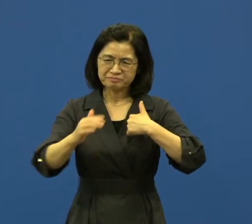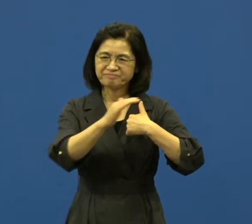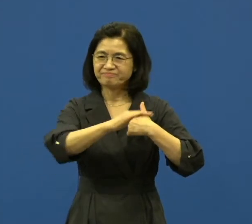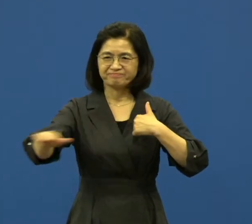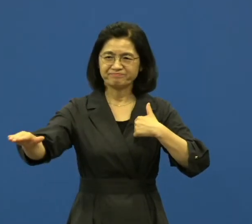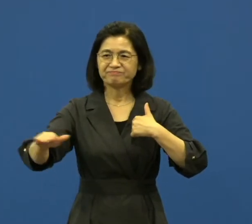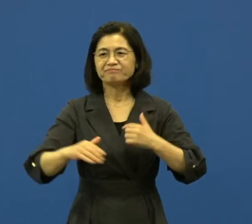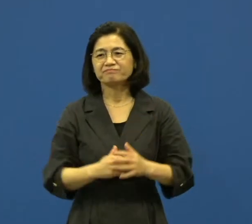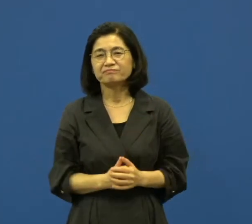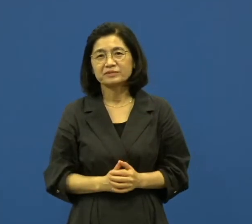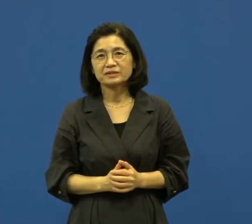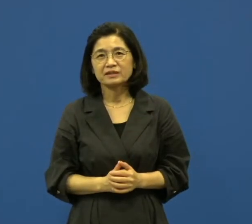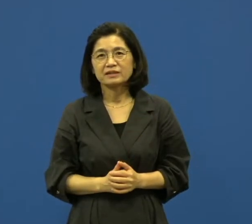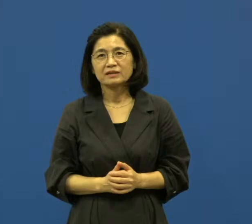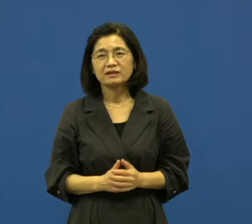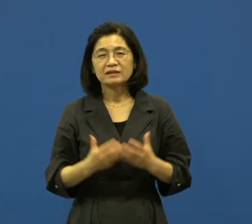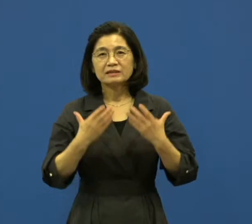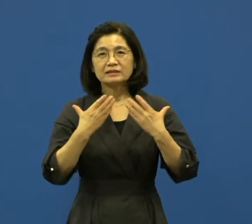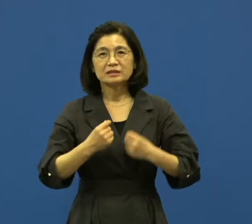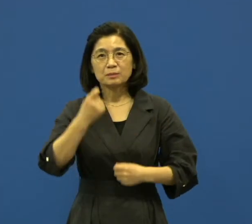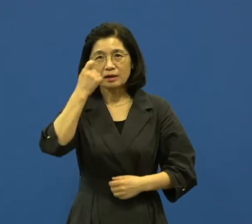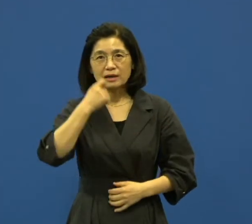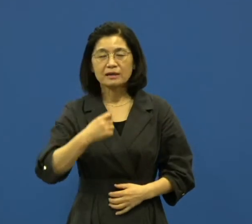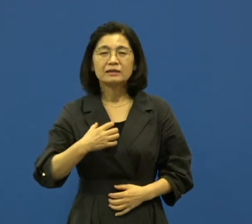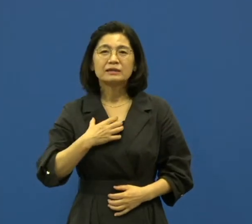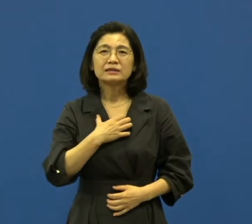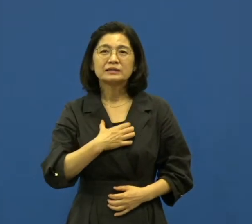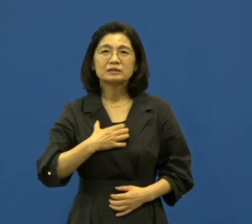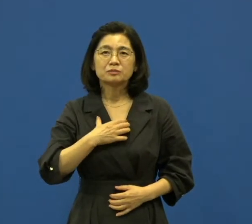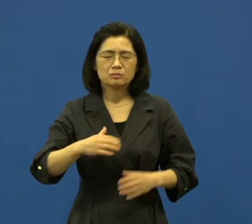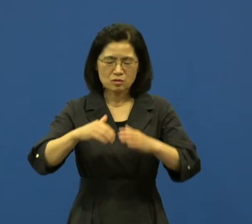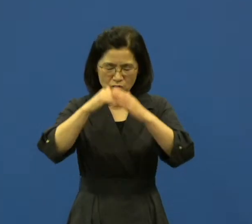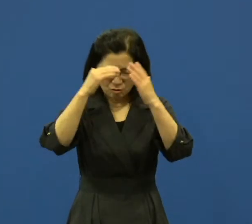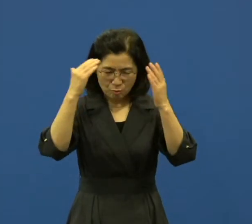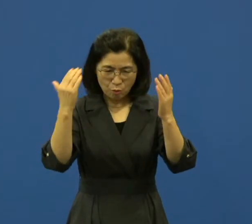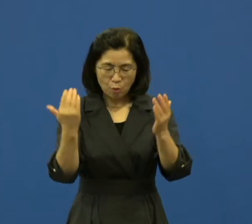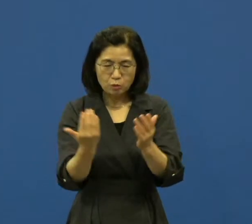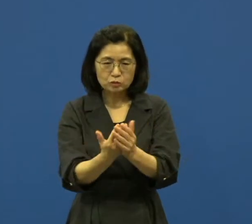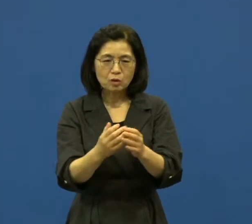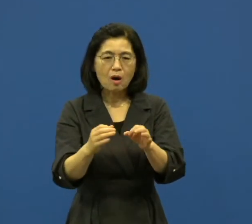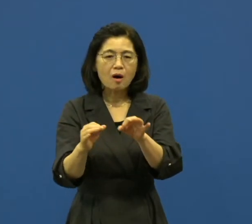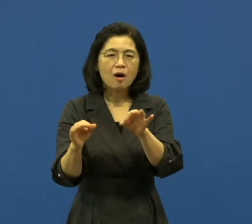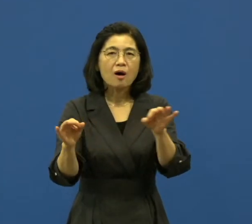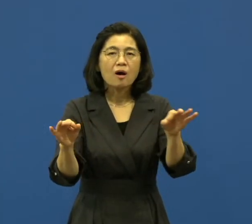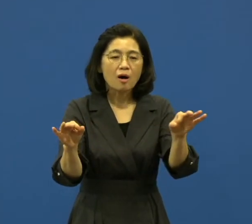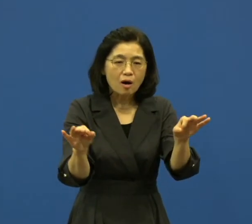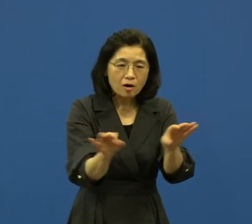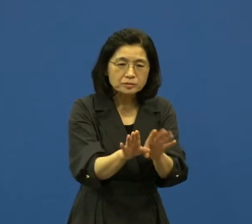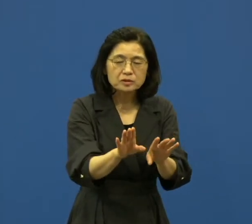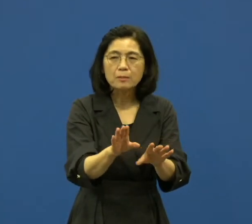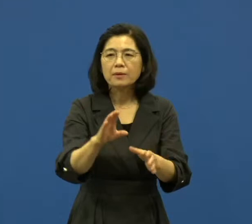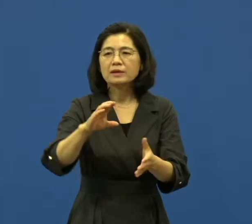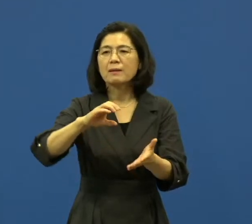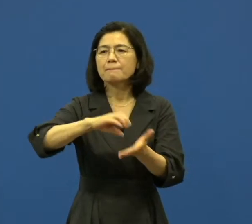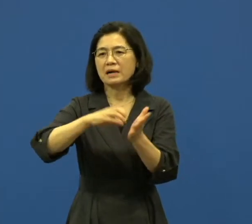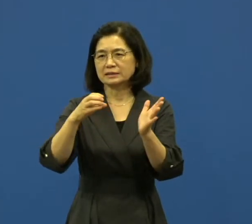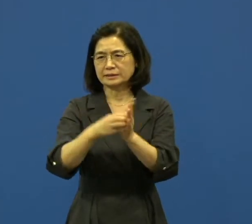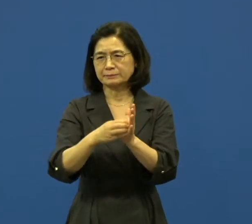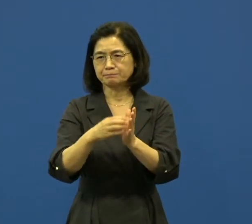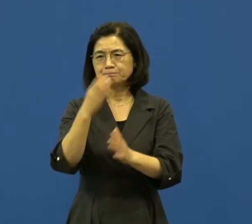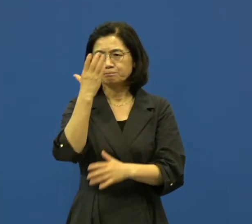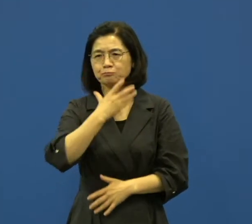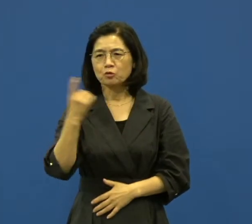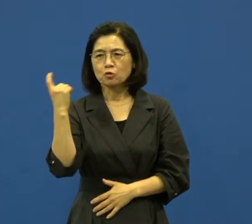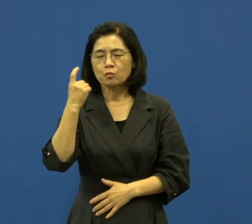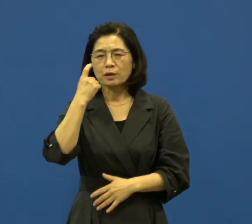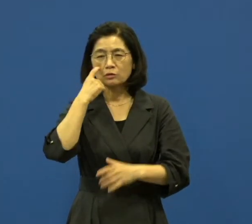절망과 슬픔을 다 지워버릴 수 있는 그 기쁨이 우리에게 밀려오는 거죠. 너무 좋은 거예요. 정말